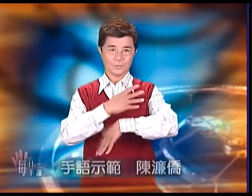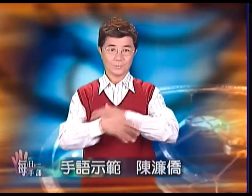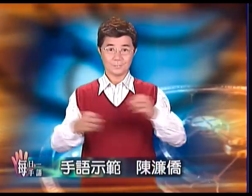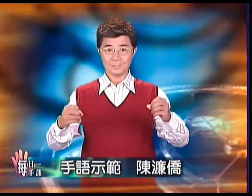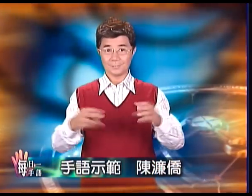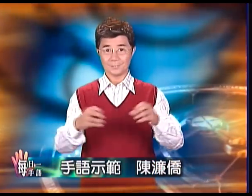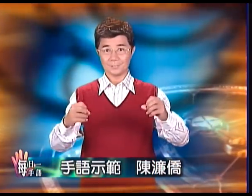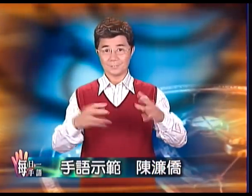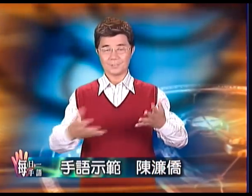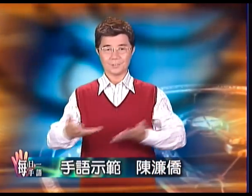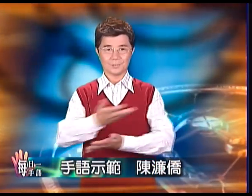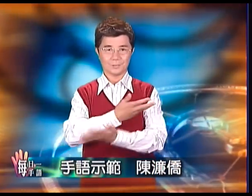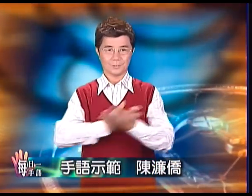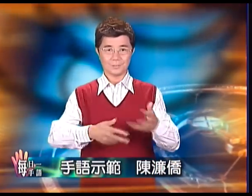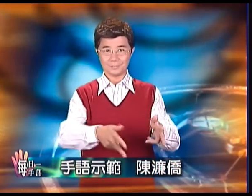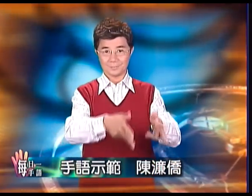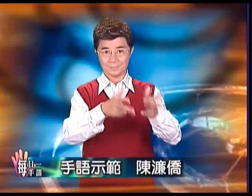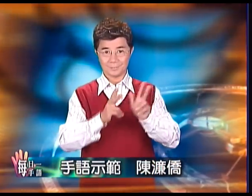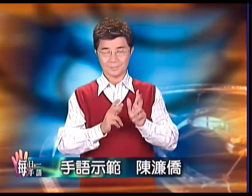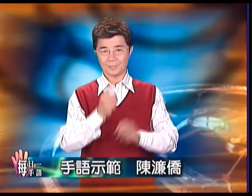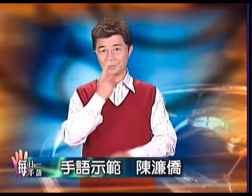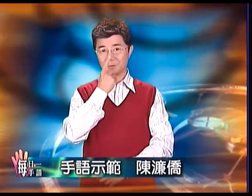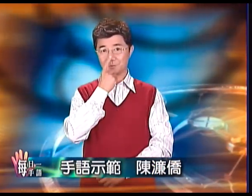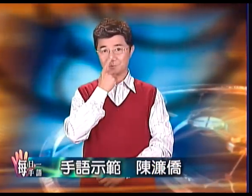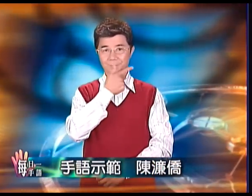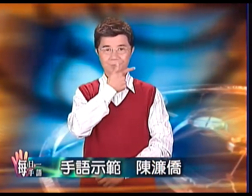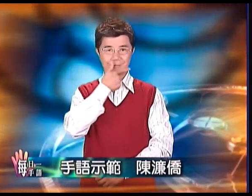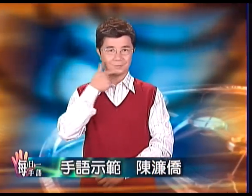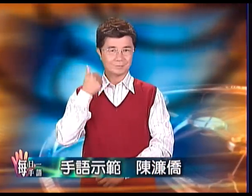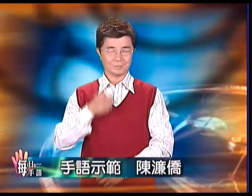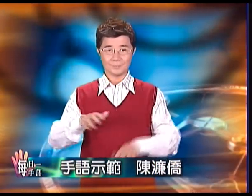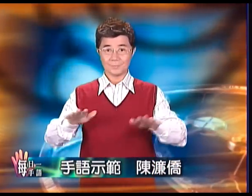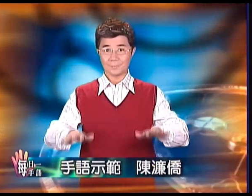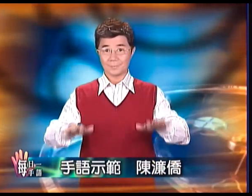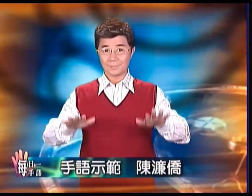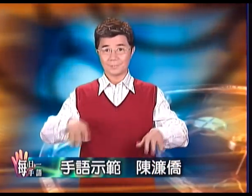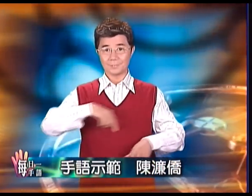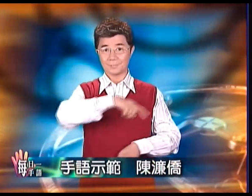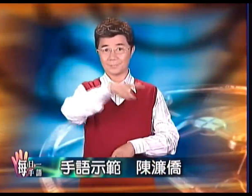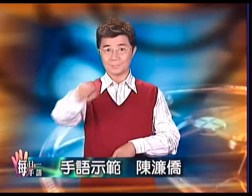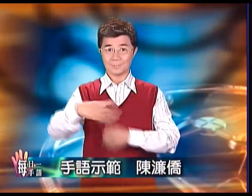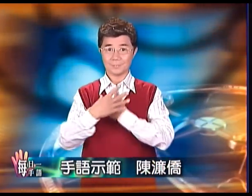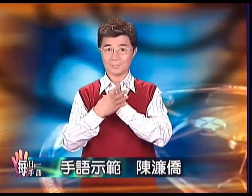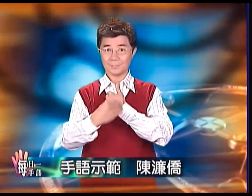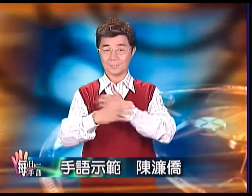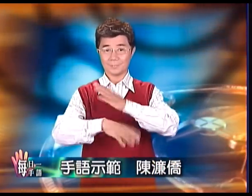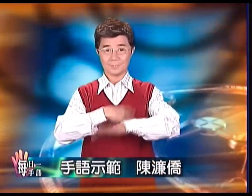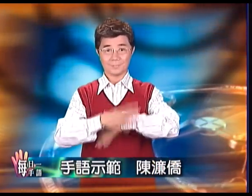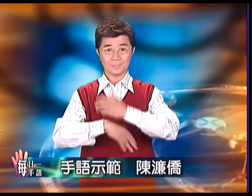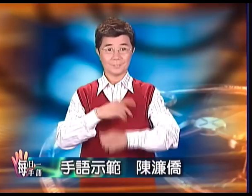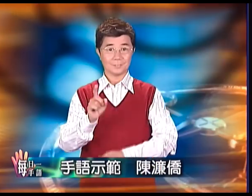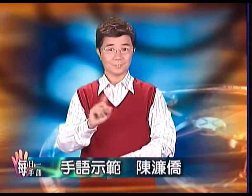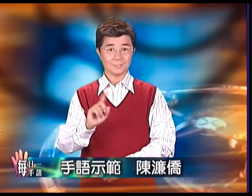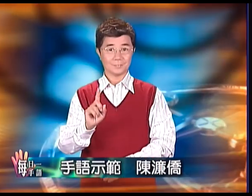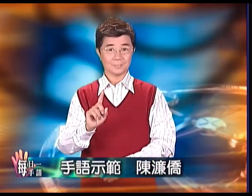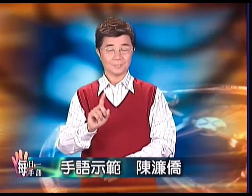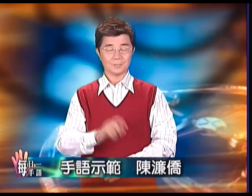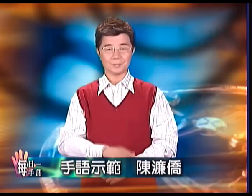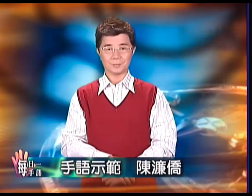动动双手，搭起无声的桥梁。我是陈连桥，今天我们要来学跟生活有关的手